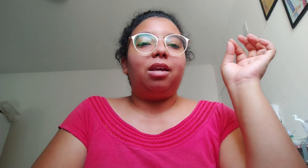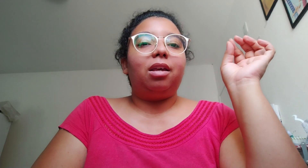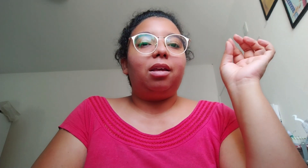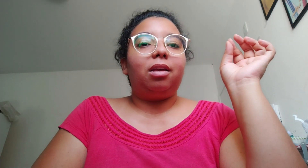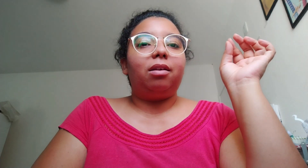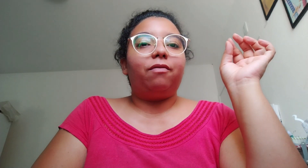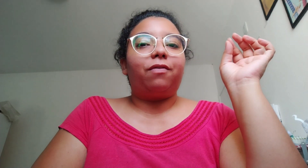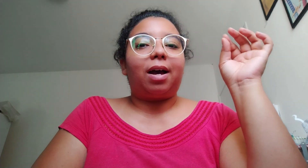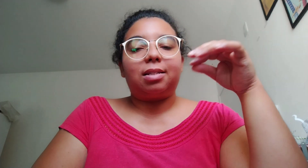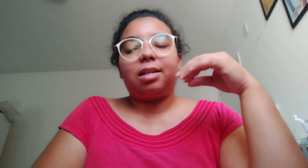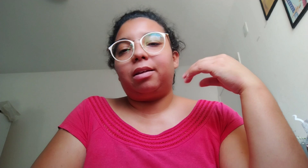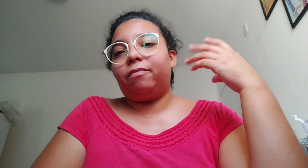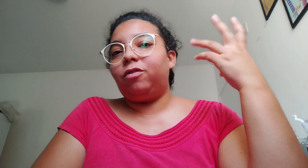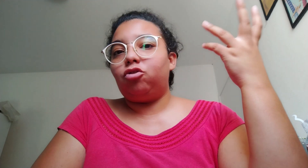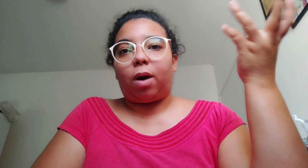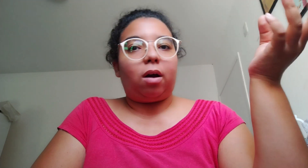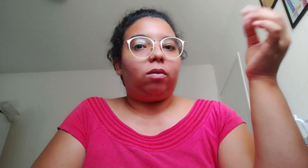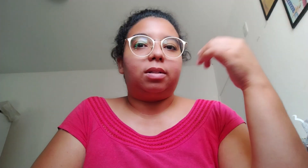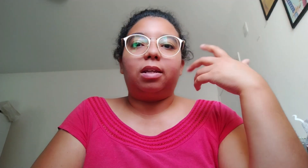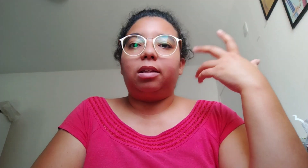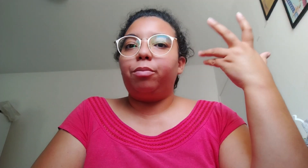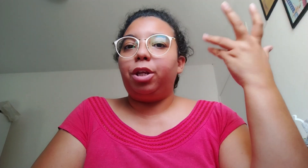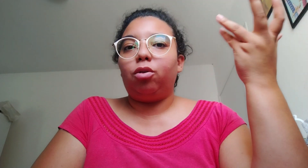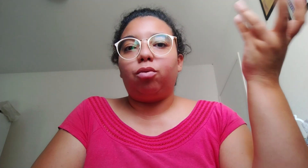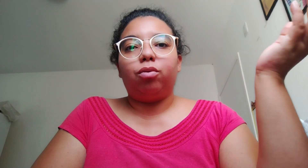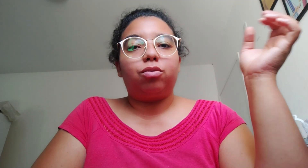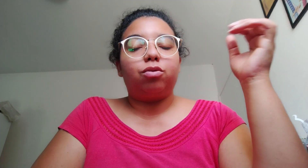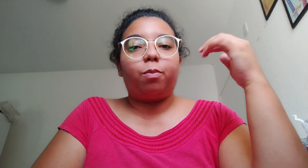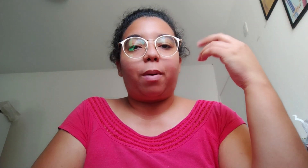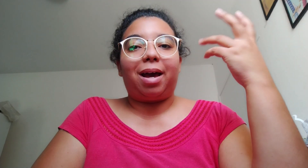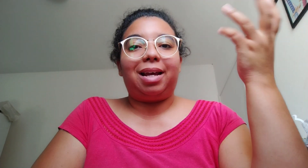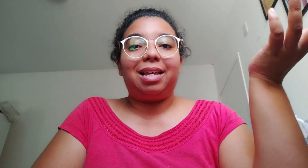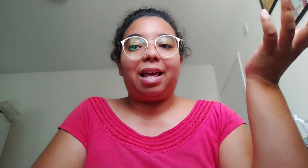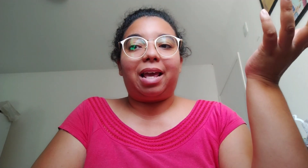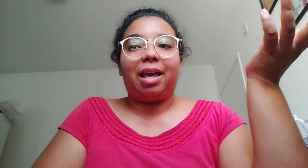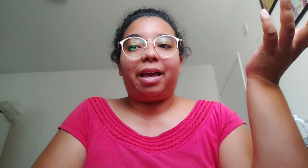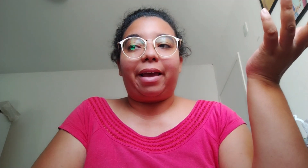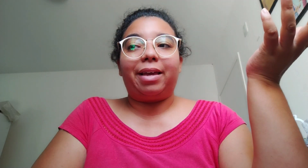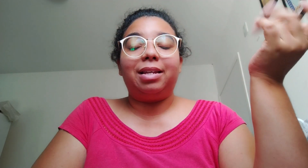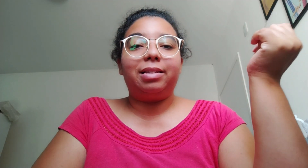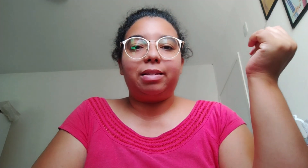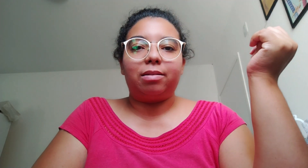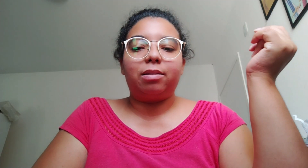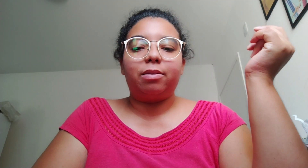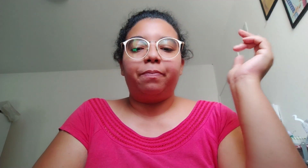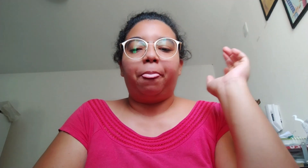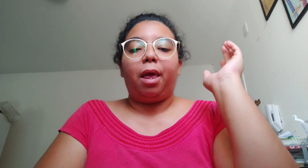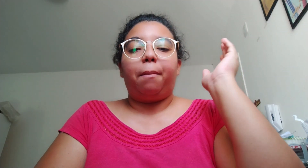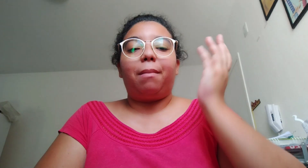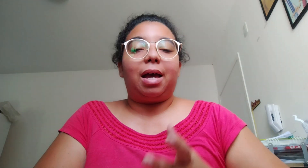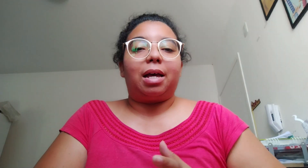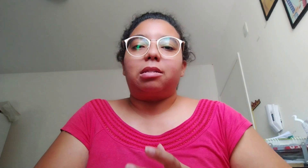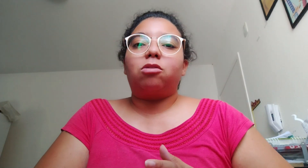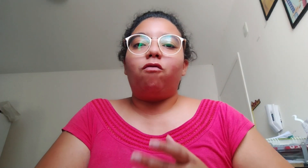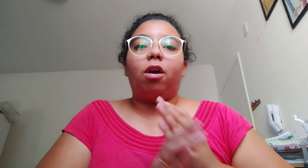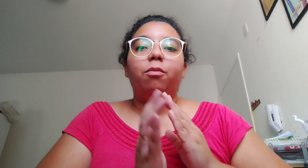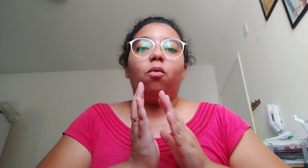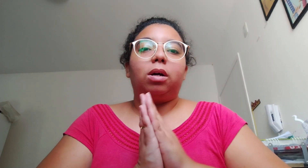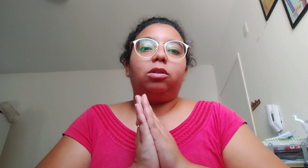que fazem videoaulas, que dão mini cursos para iniciantes. Mas, conforme o ano